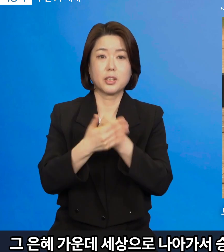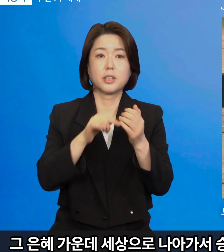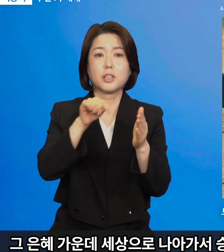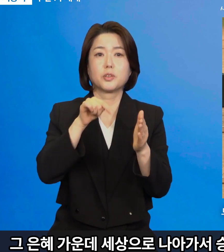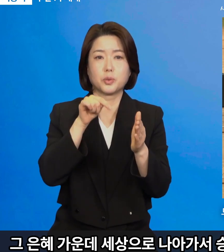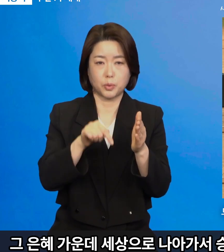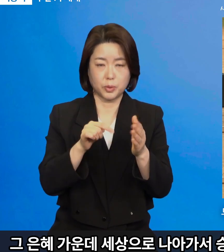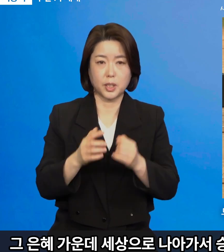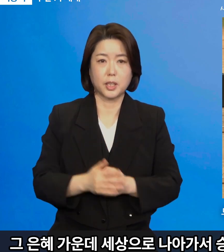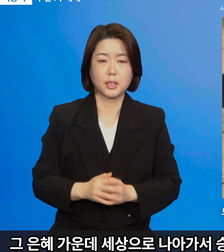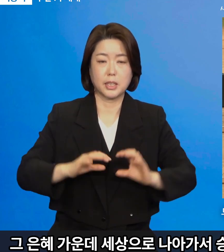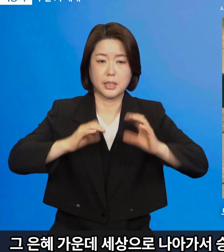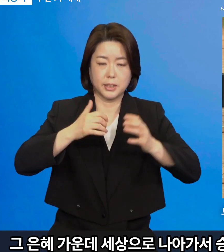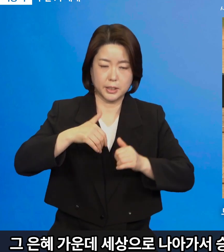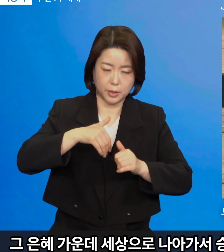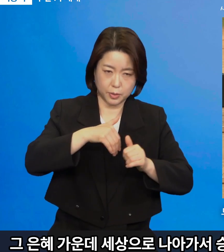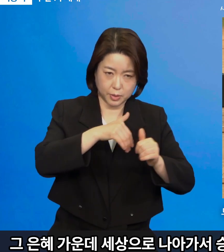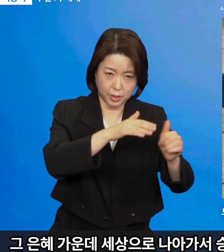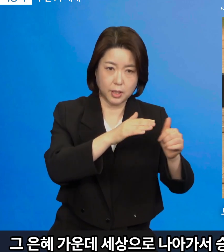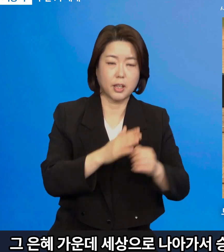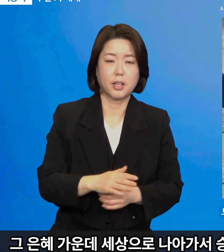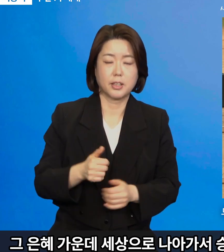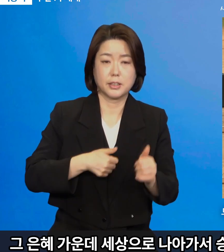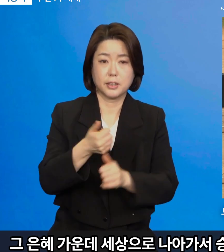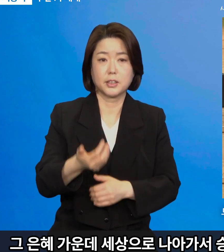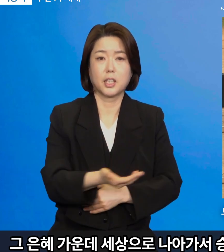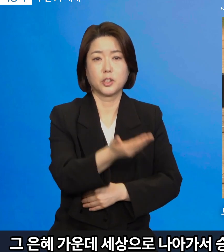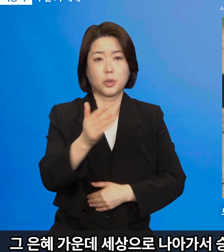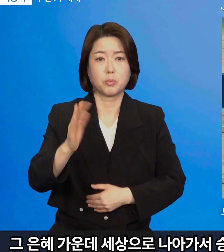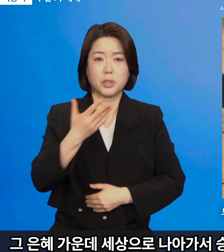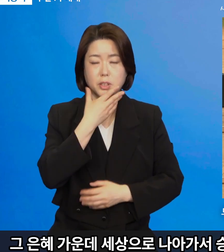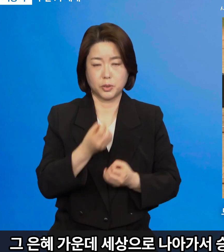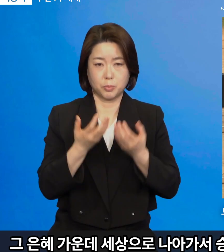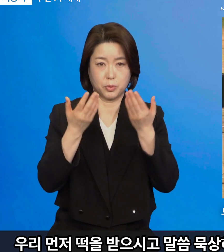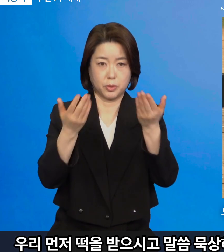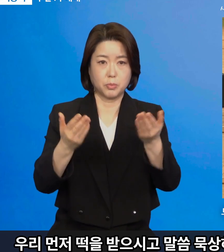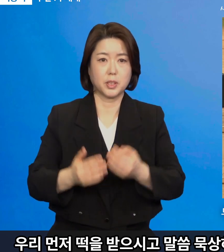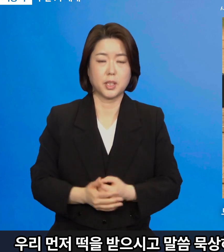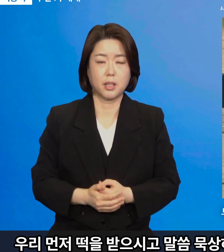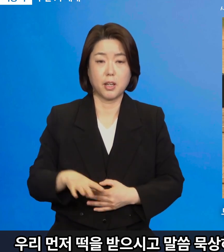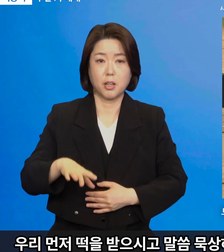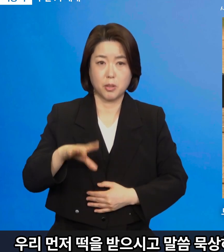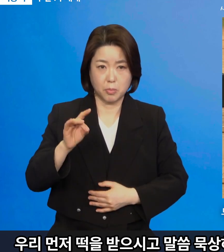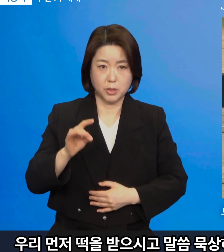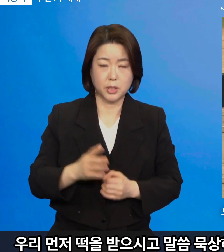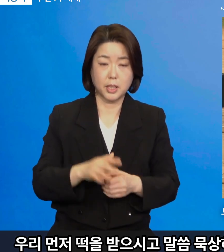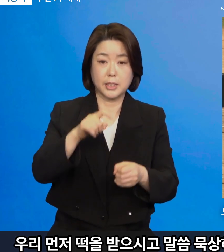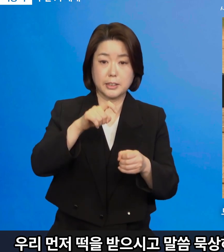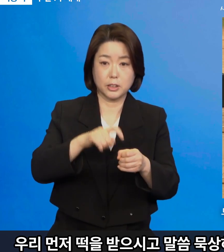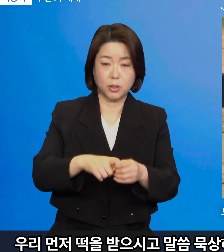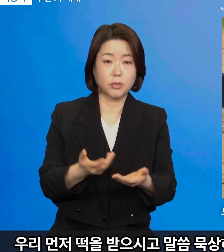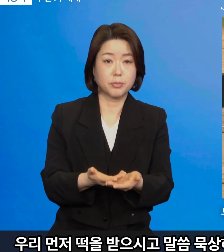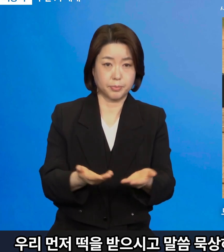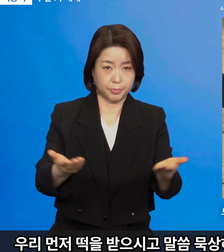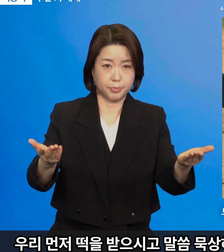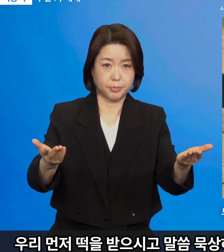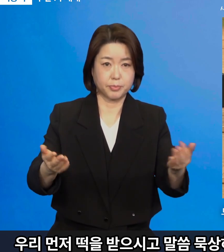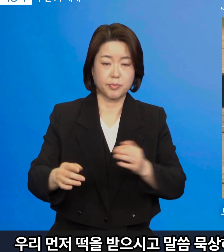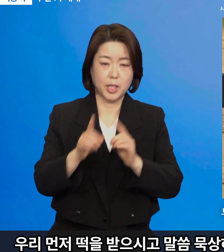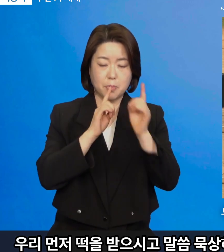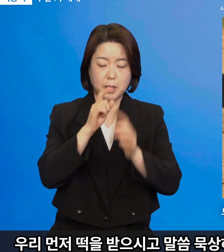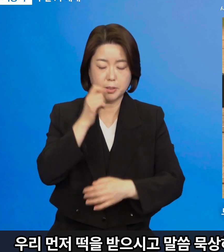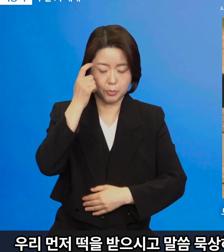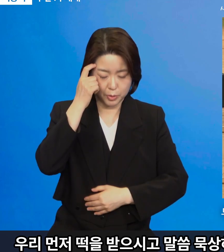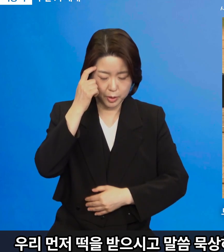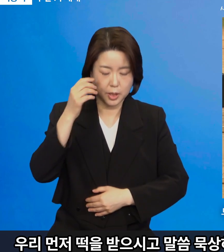가운데 세상으로 나아가서 승리하는 여러분 되시기를 축복합니다. 우리 먼저 떡을 받으시고 우리 말씀 묵상하신